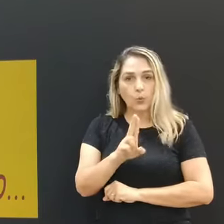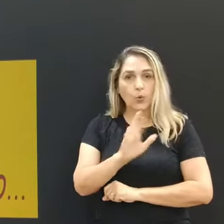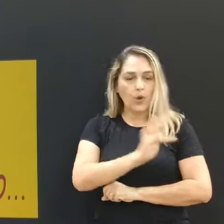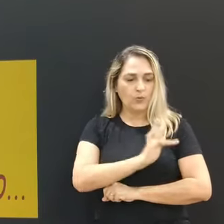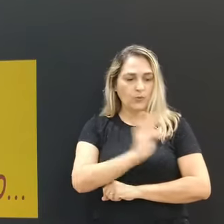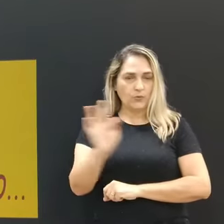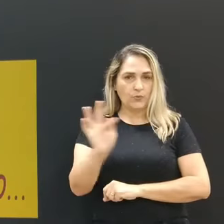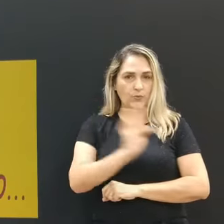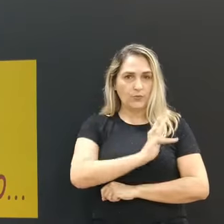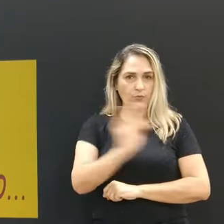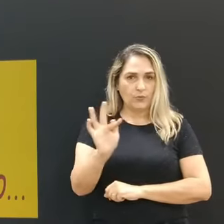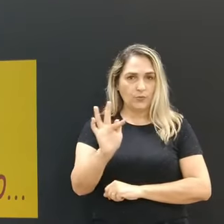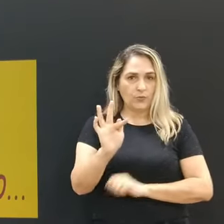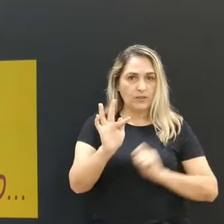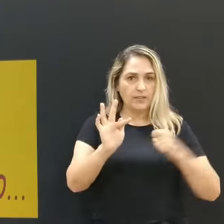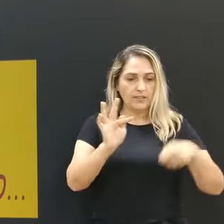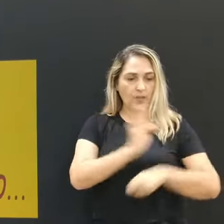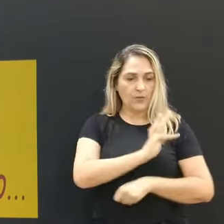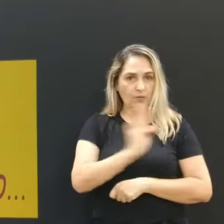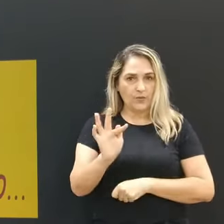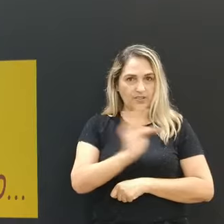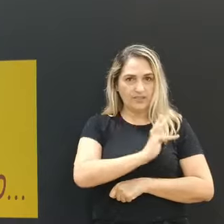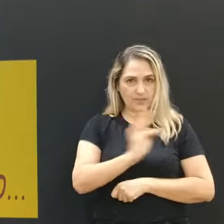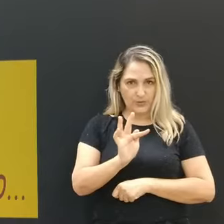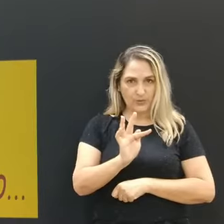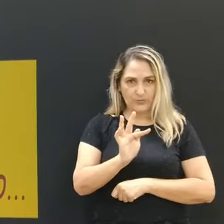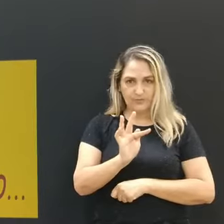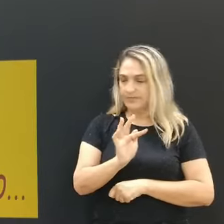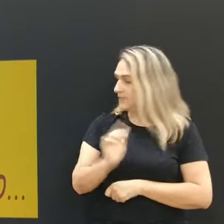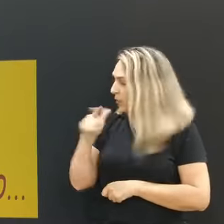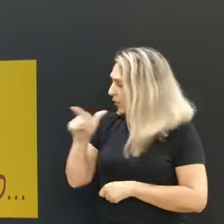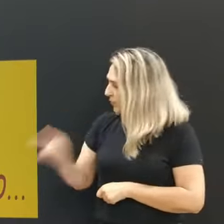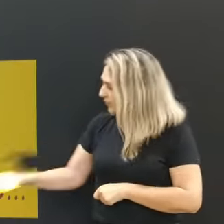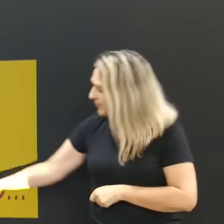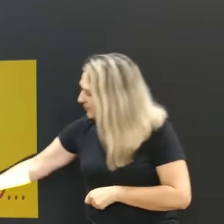Fariseu, tá? Esse é o sinal de fariseu, ok?